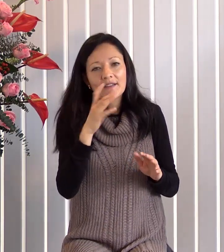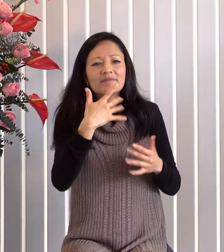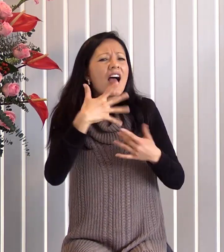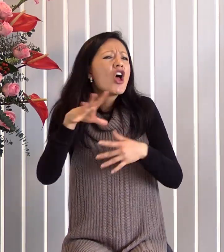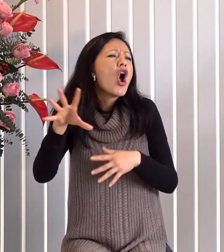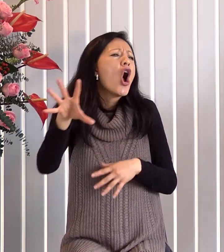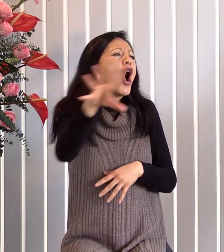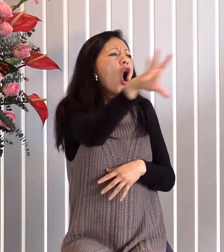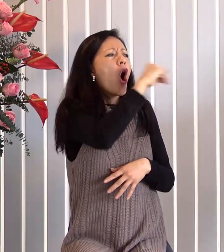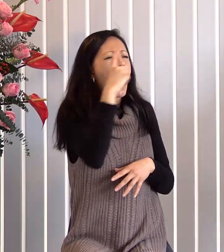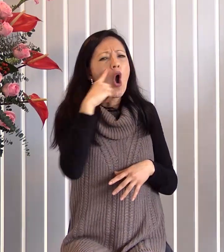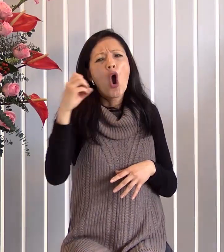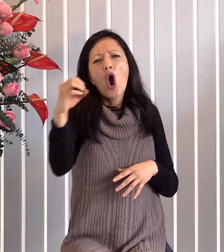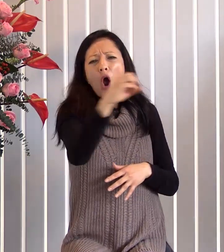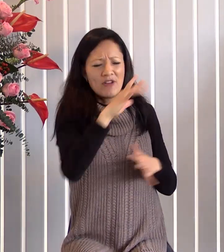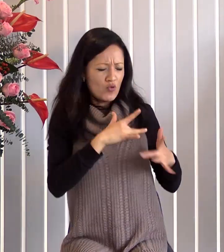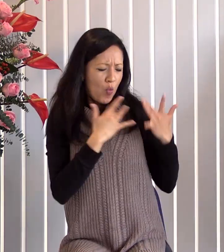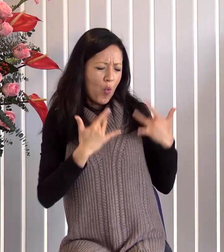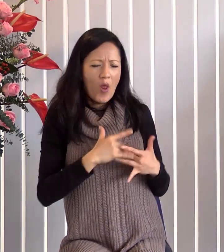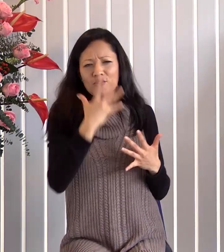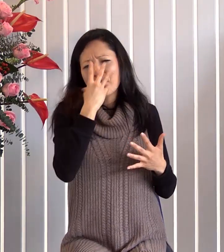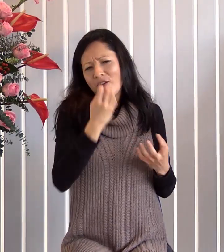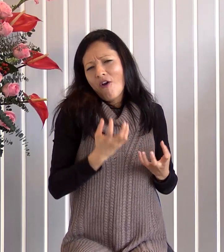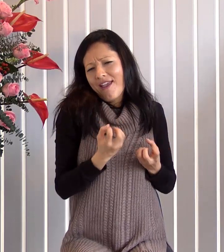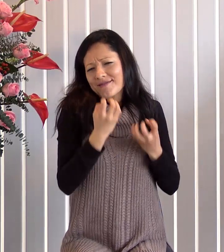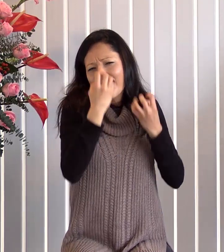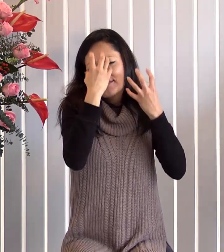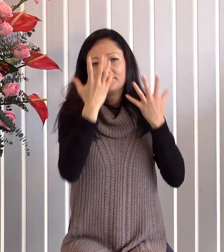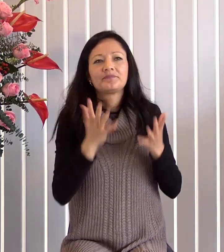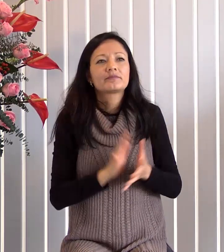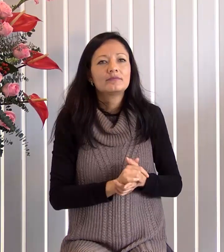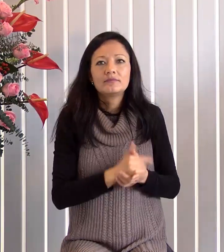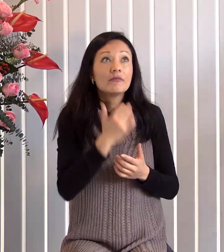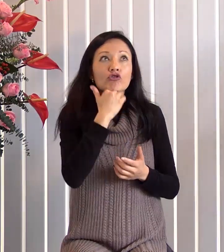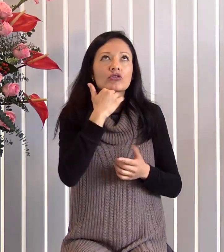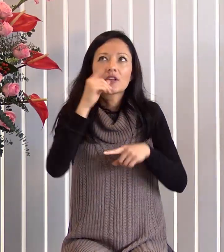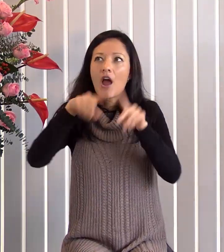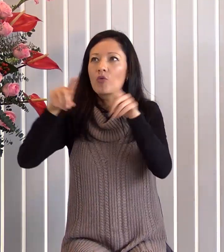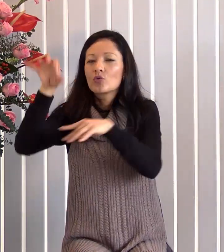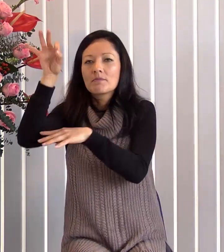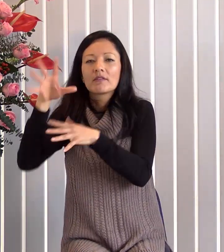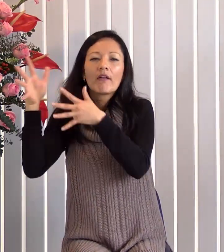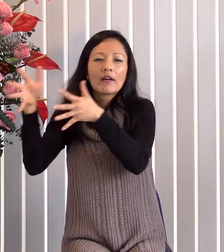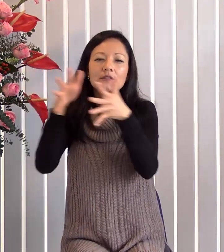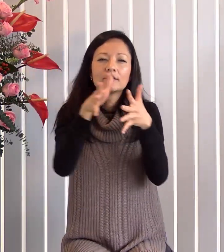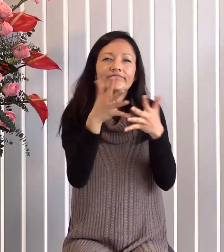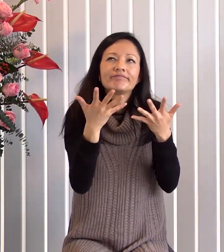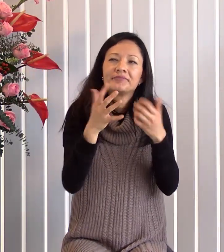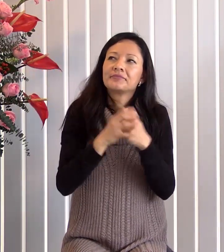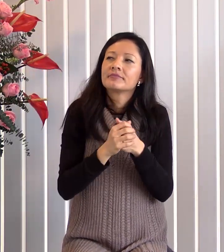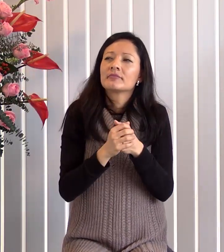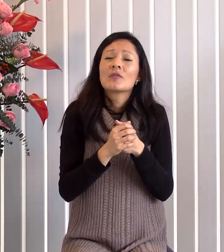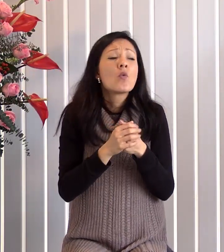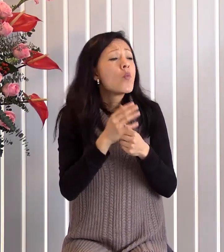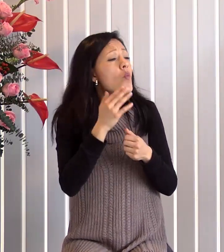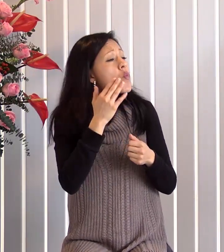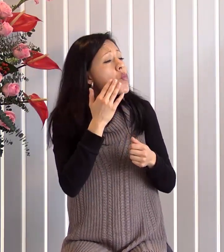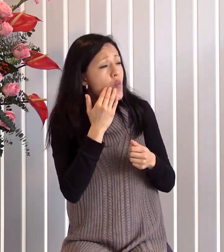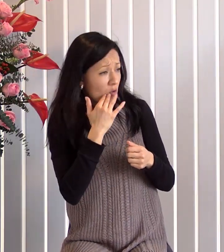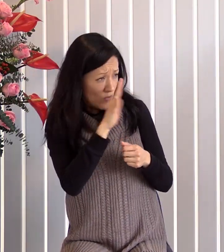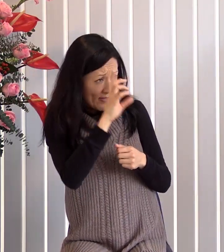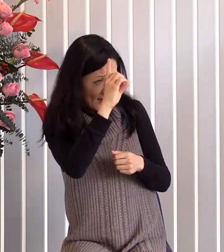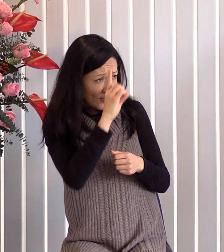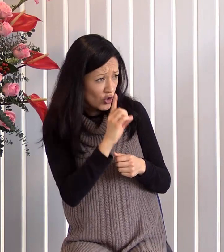malo. Engañoso es el corazón del hombre. Yo no sé por qué en algunos predicadores enseñan que cuando tengas que tomar